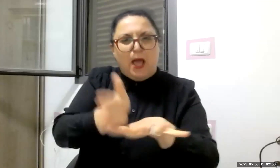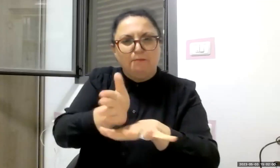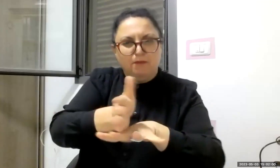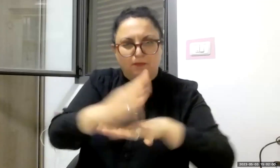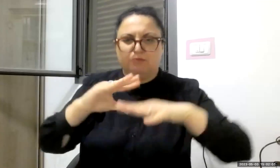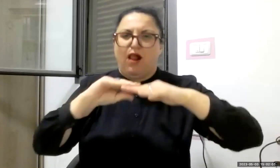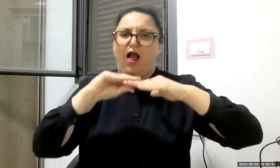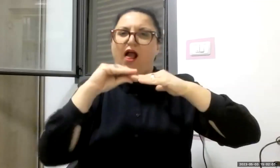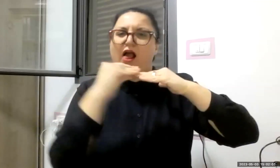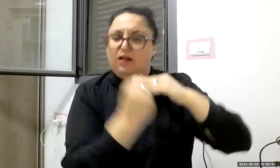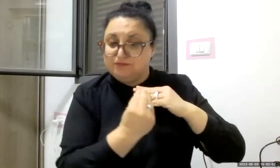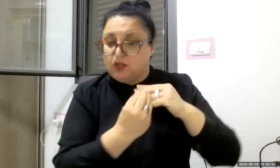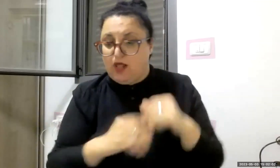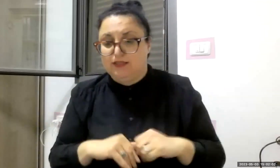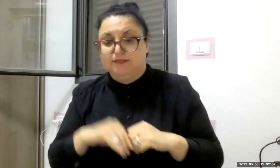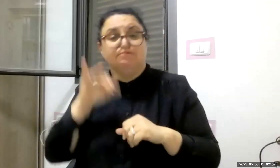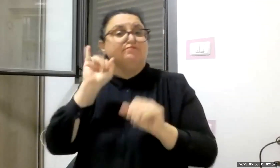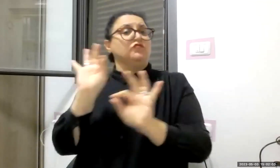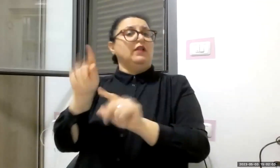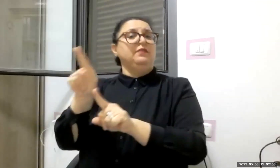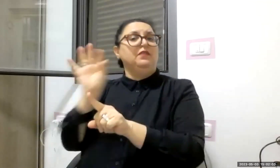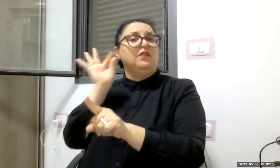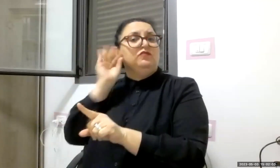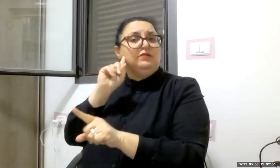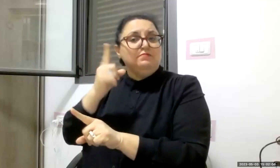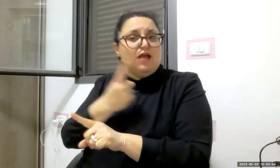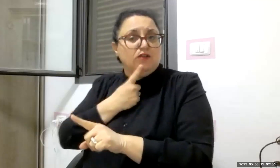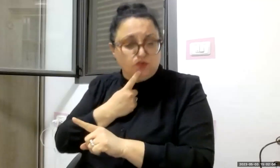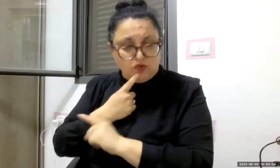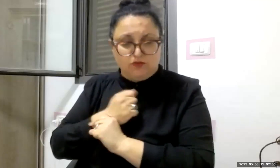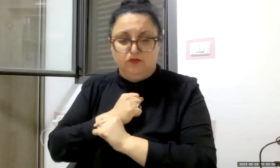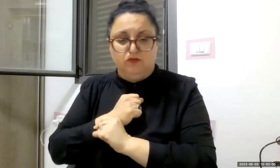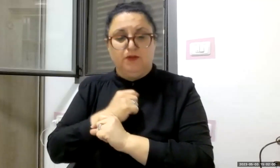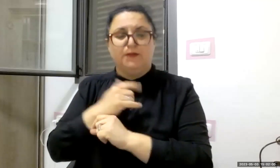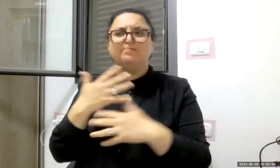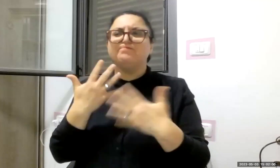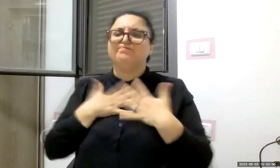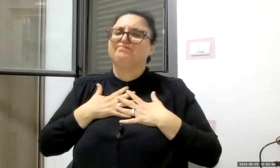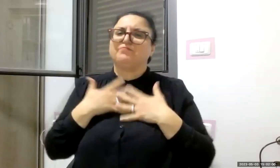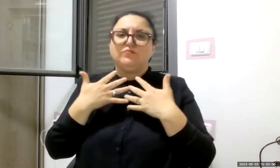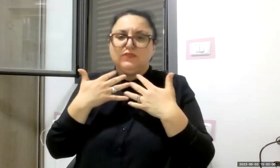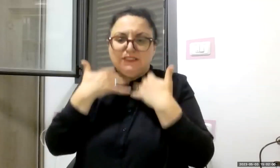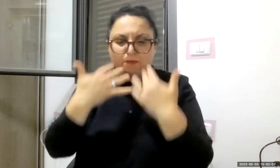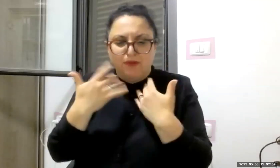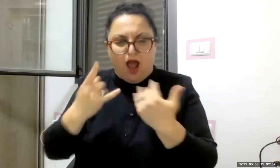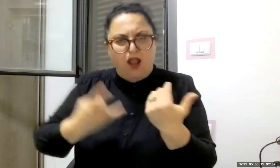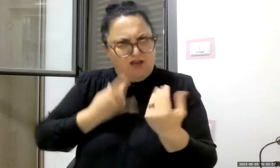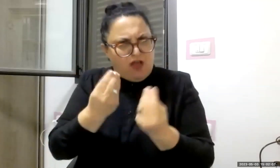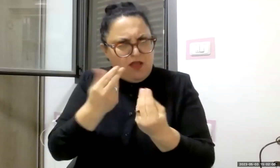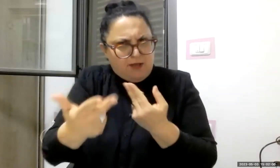שבאמת יש גם וגם וגם, והכל תחת גג אחד. יש נשים חרשות. אני